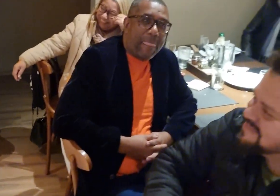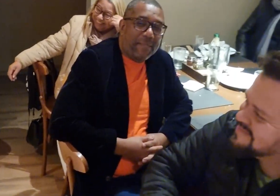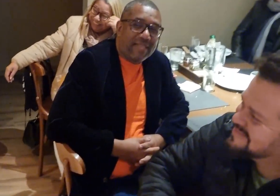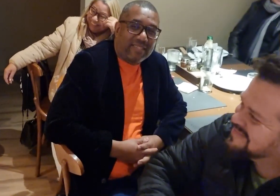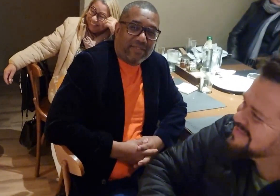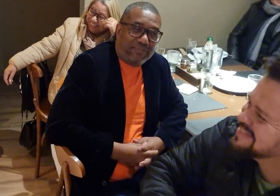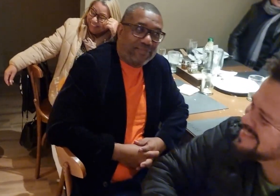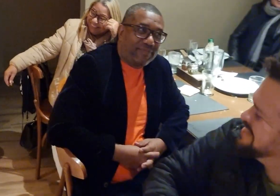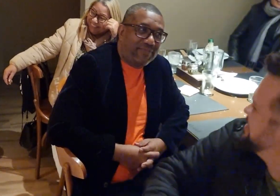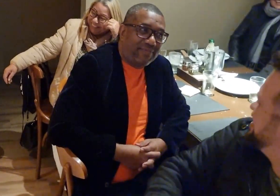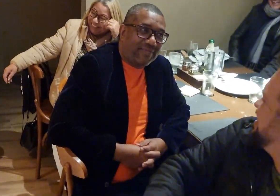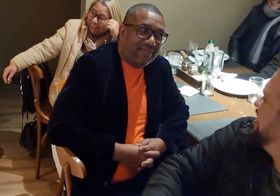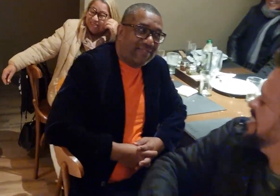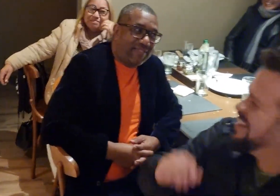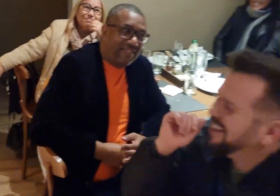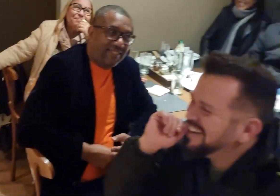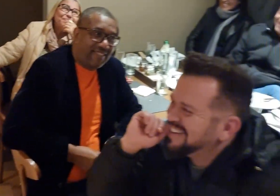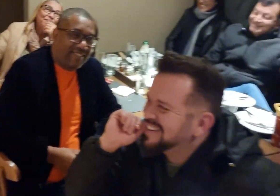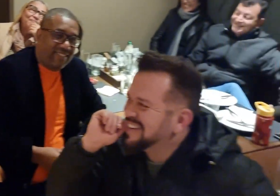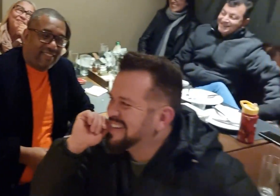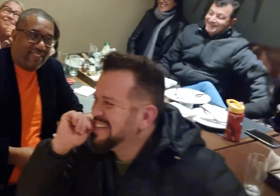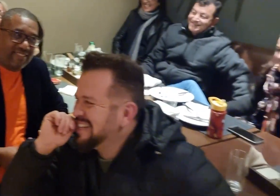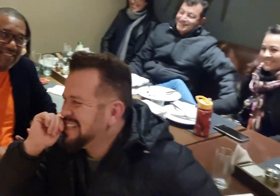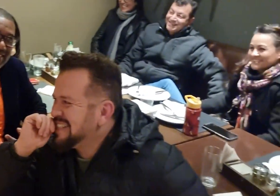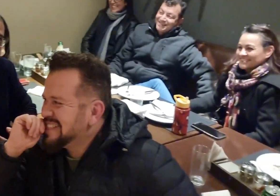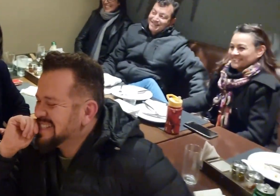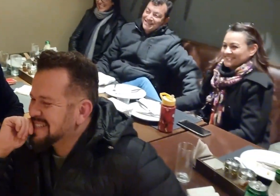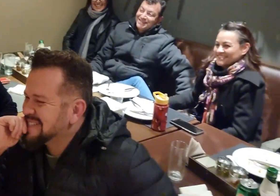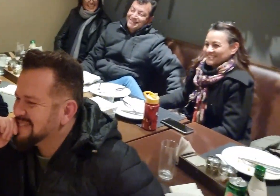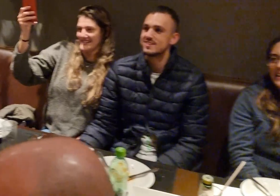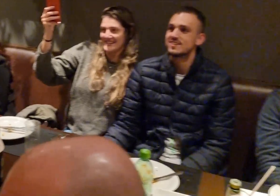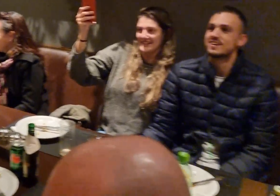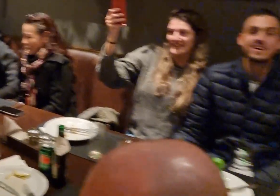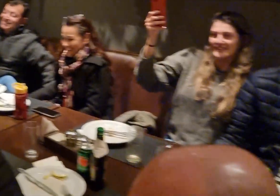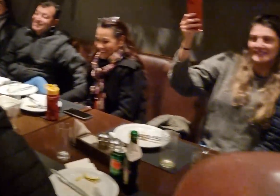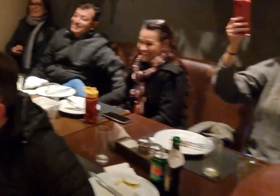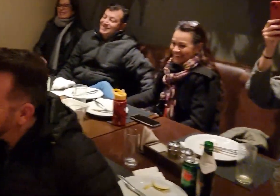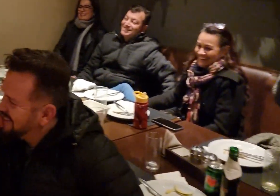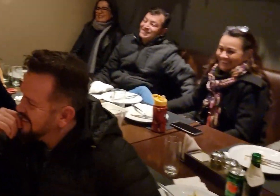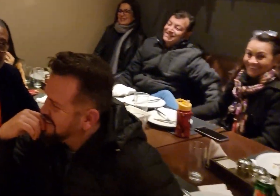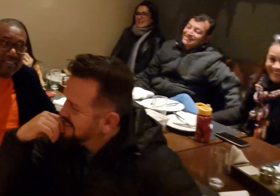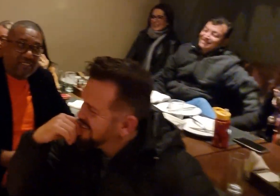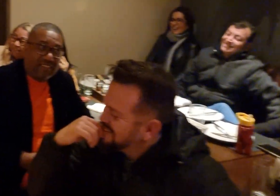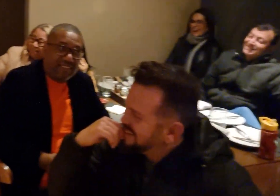né? Não pode interpretar. Pode? Ah, sogra. Sogra.